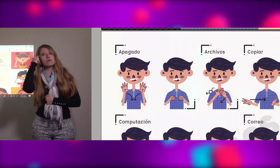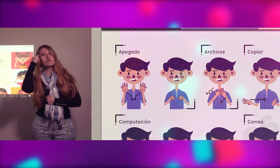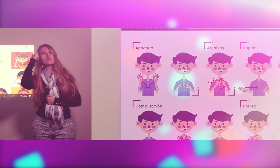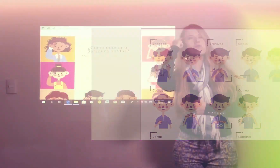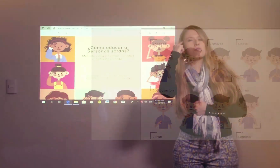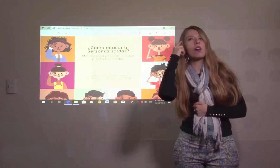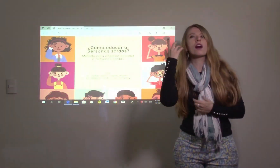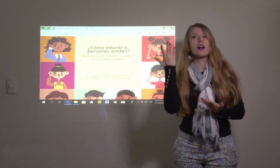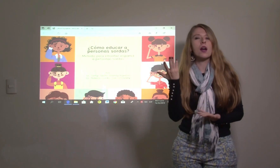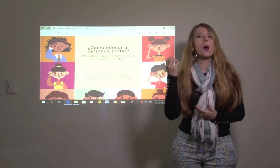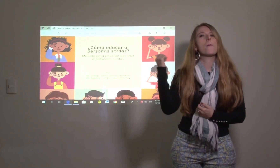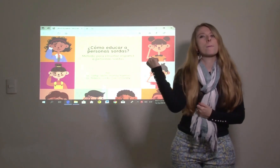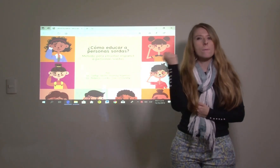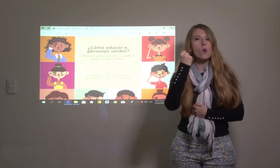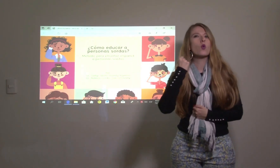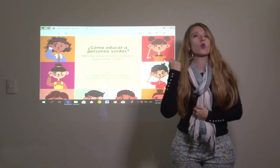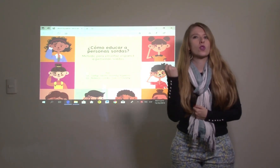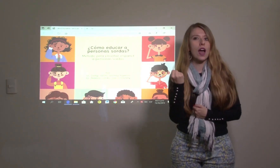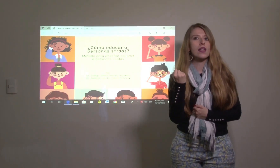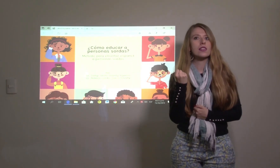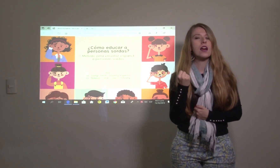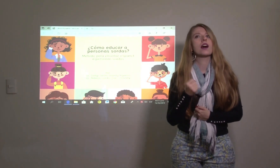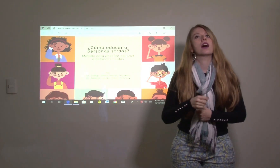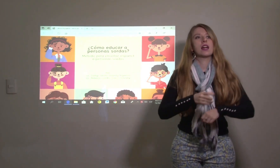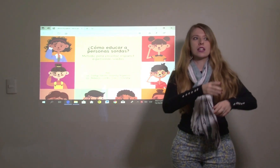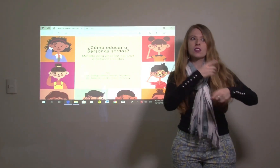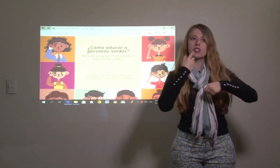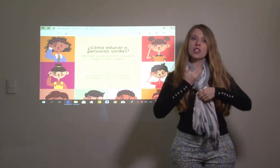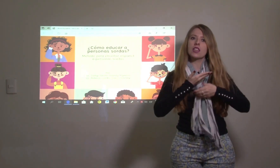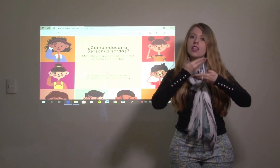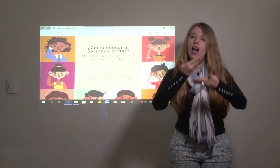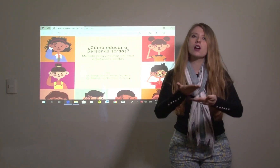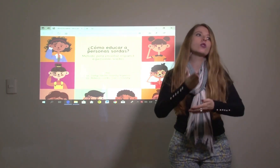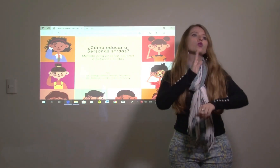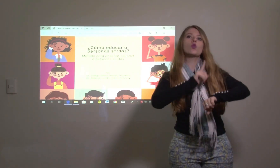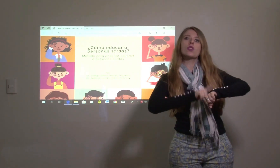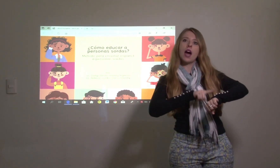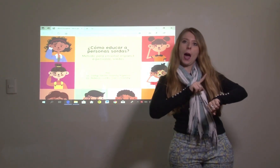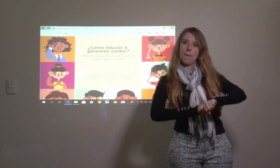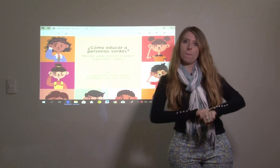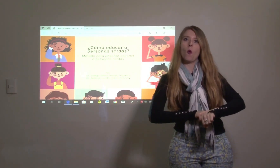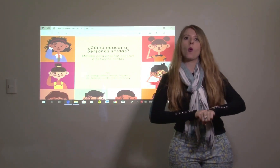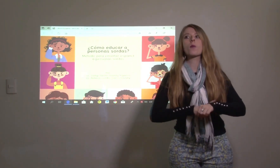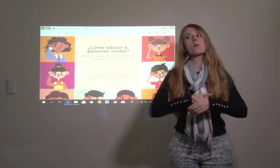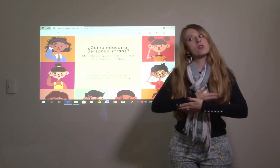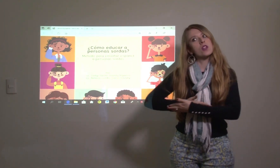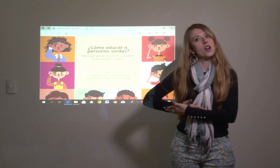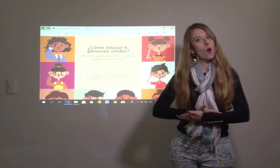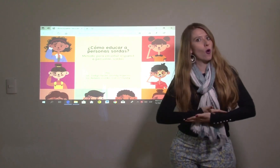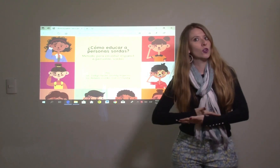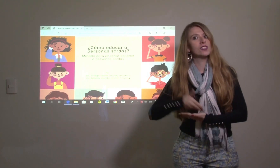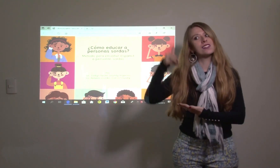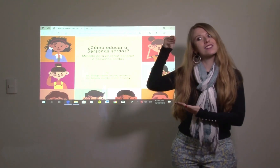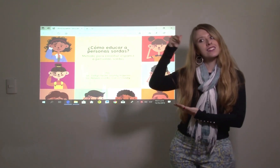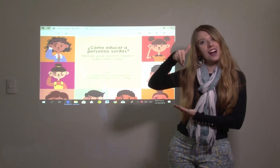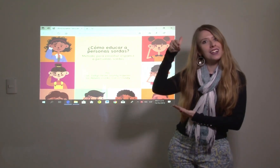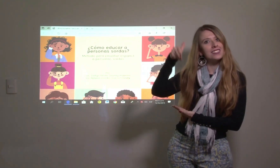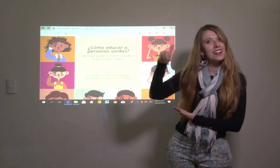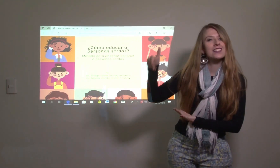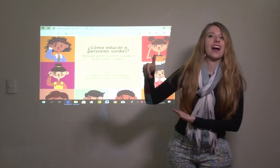cómo pensar la importancia de dar su tiempo a sus hijos para enseñarles en